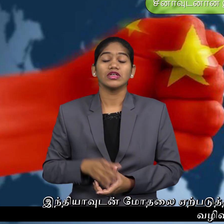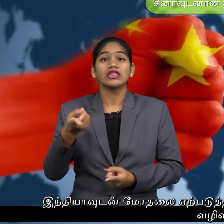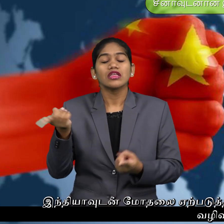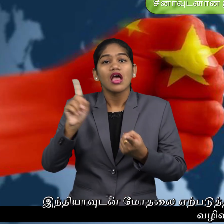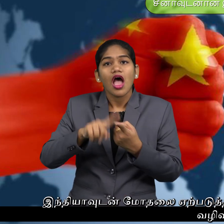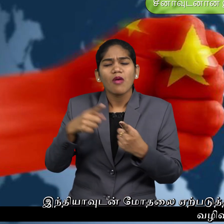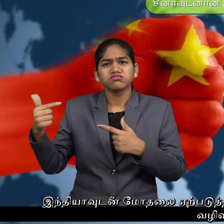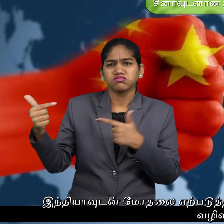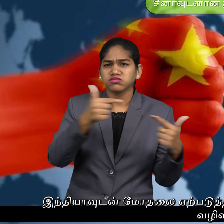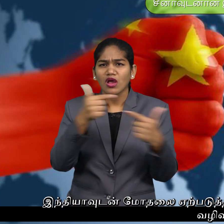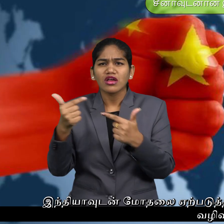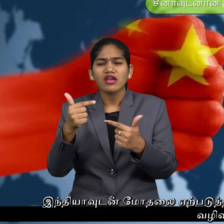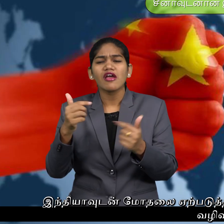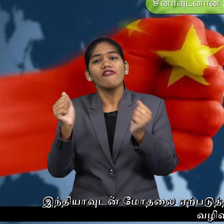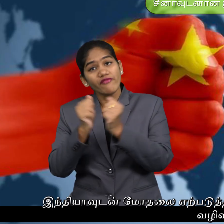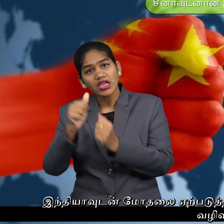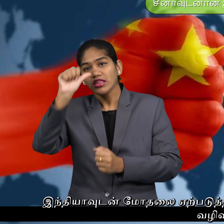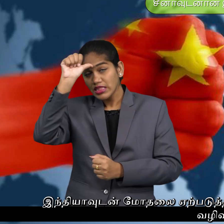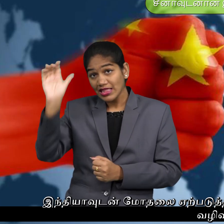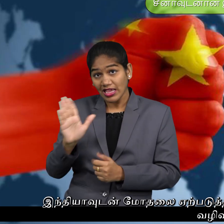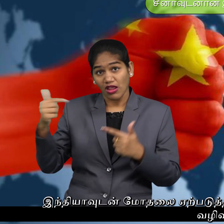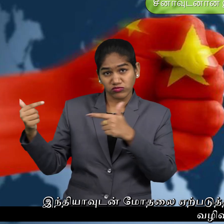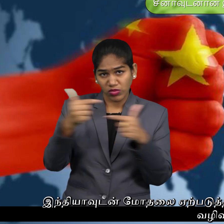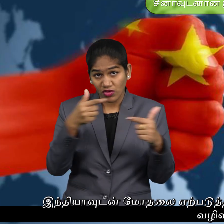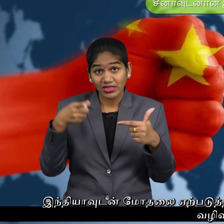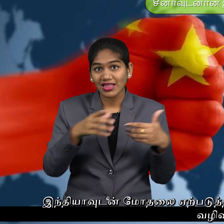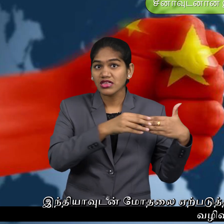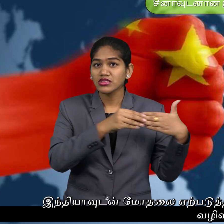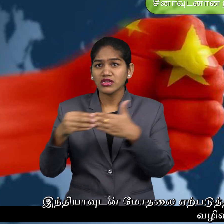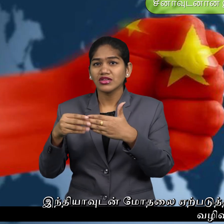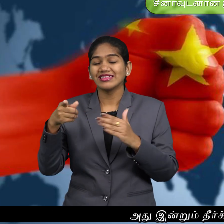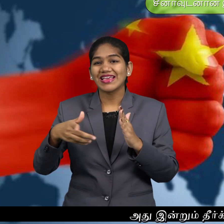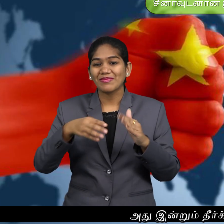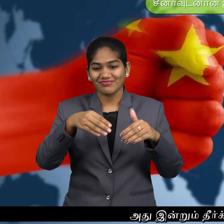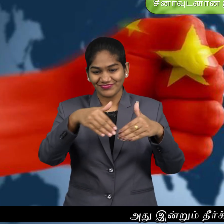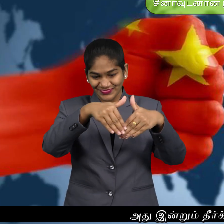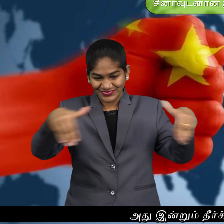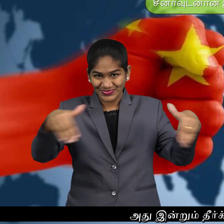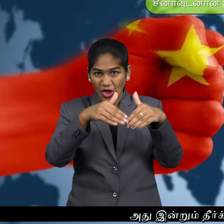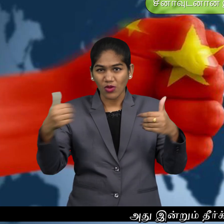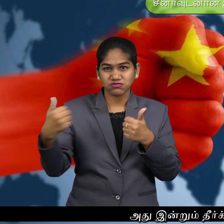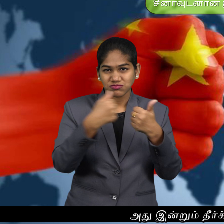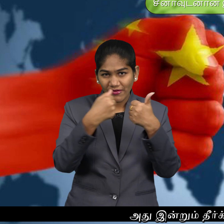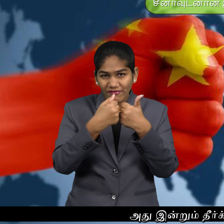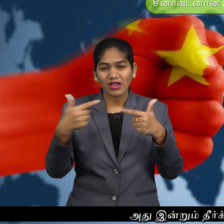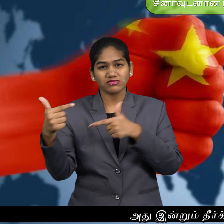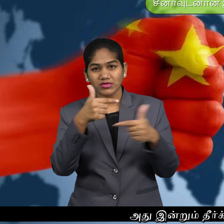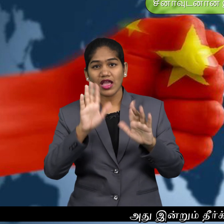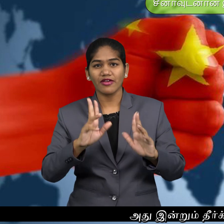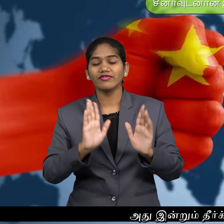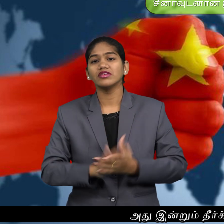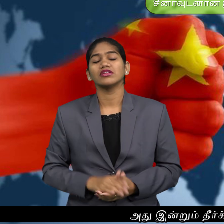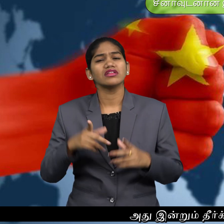இந்தியாவுடன் மோதலை ஏற்படுத்தியது மற்றும் எல்லை பிரச்சினைக்கு வழிவகுத்தது. அது இன்றும் தீர்க்கப்படாமல்